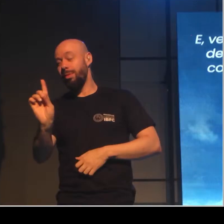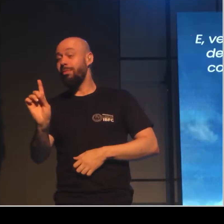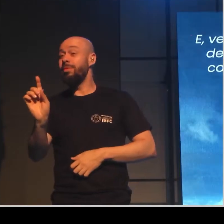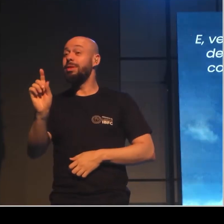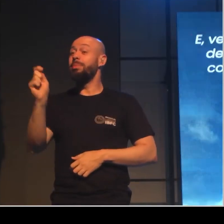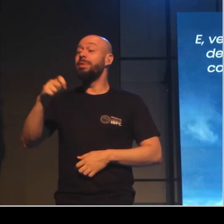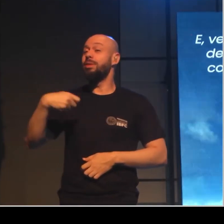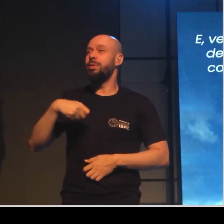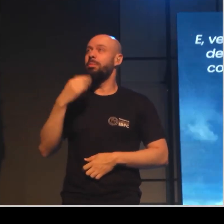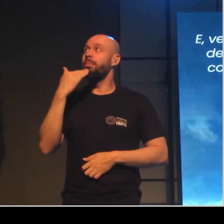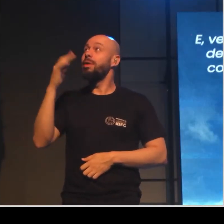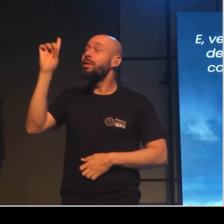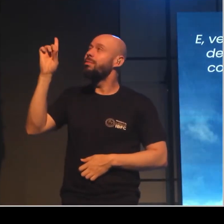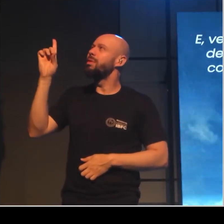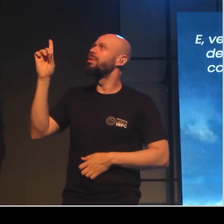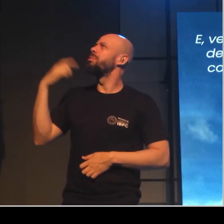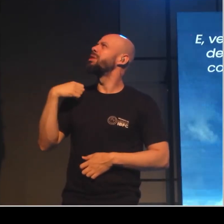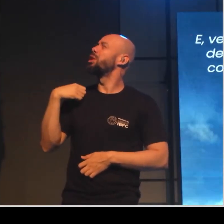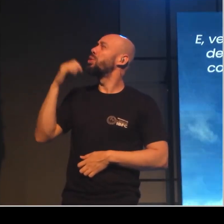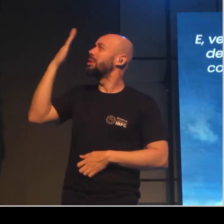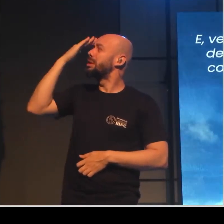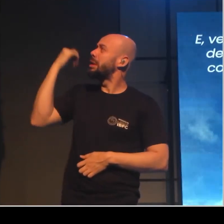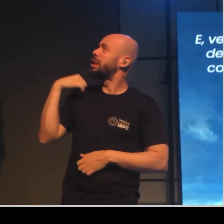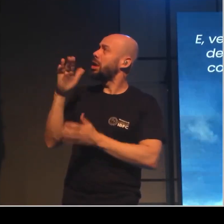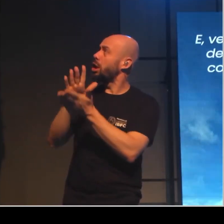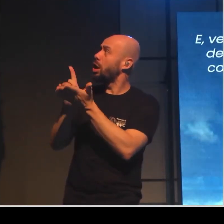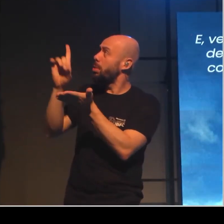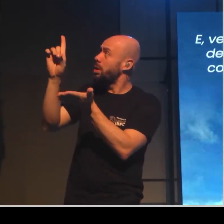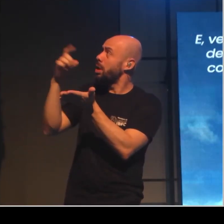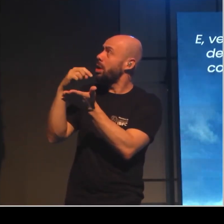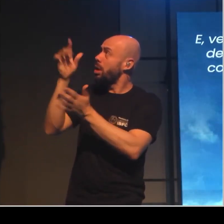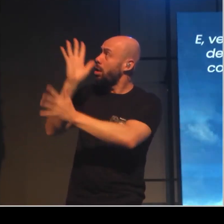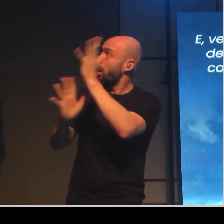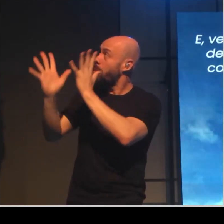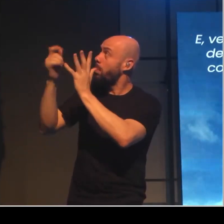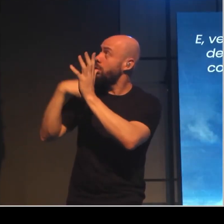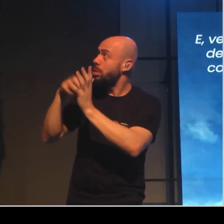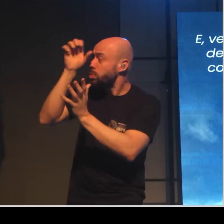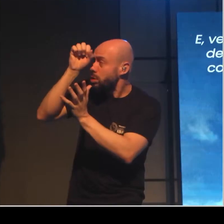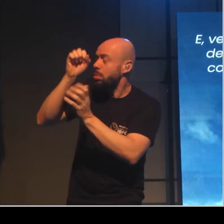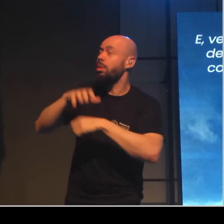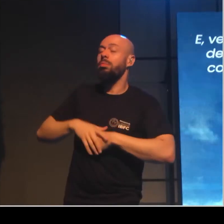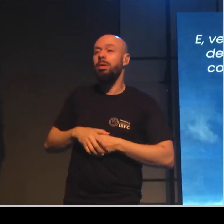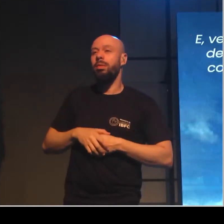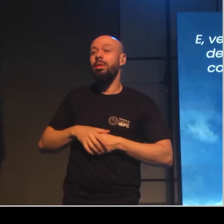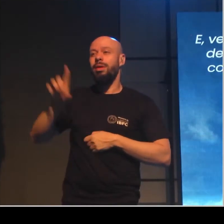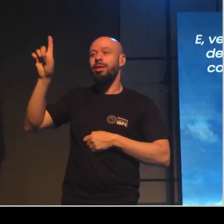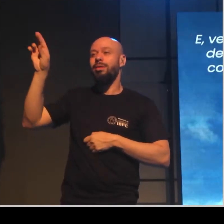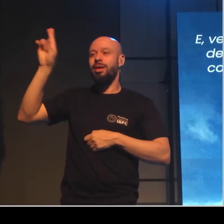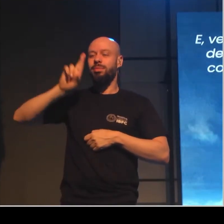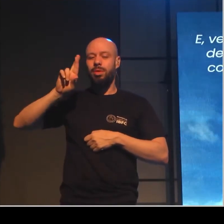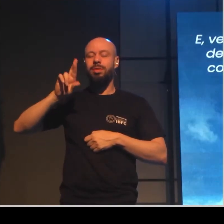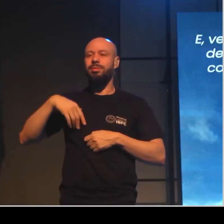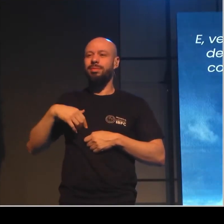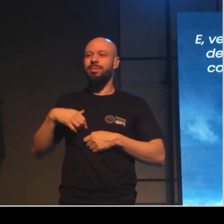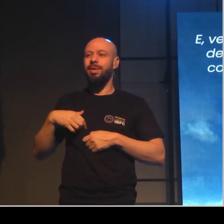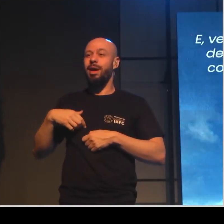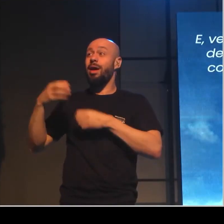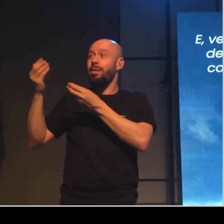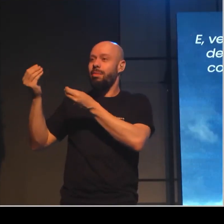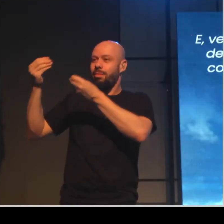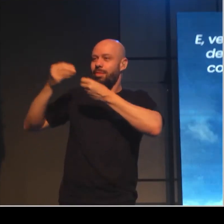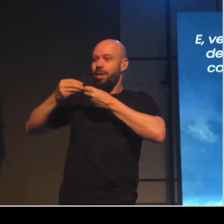te revela a mim. Você quer ter o ano de 2025 abençoado? Você precisa cooperar com o plano de